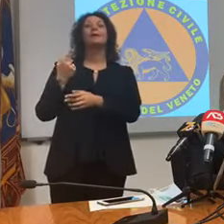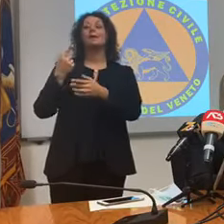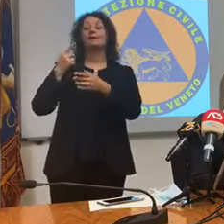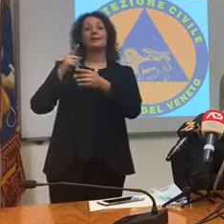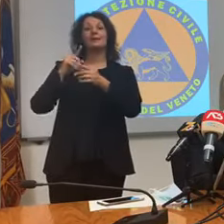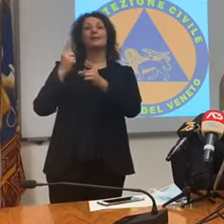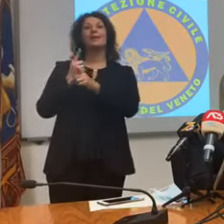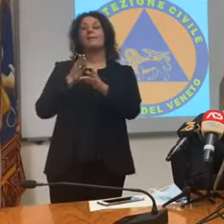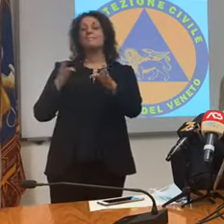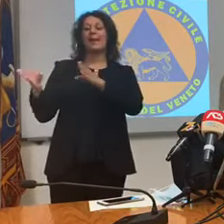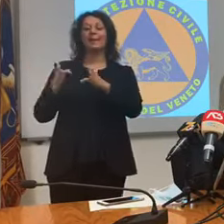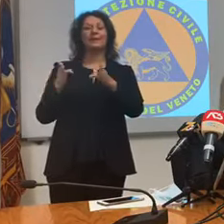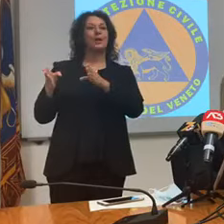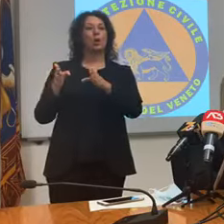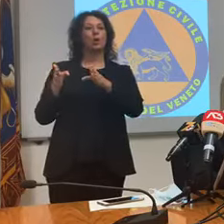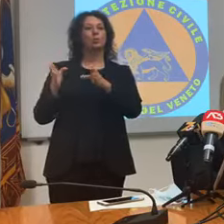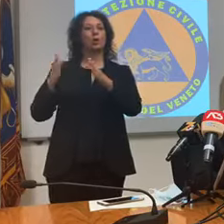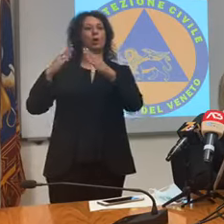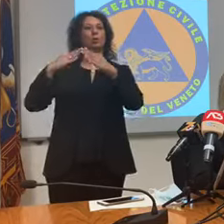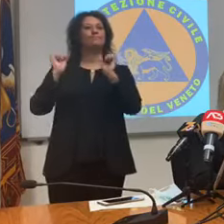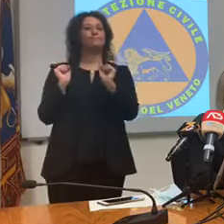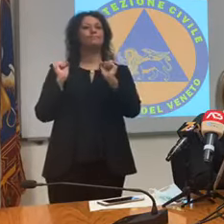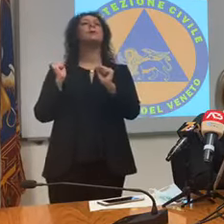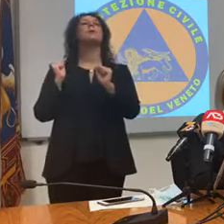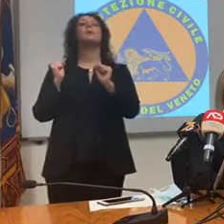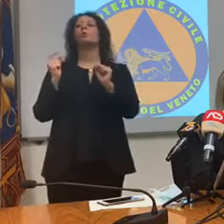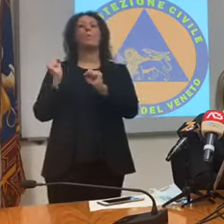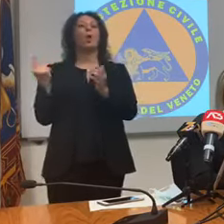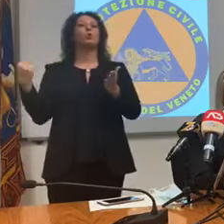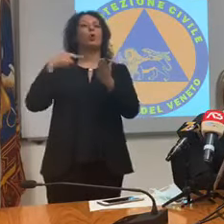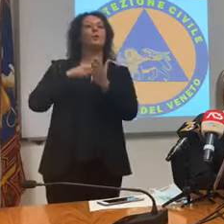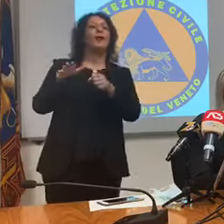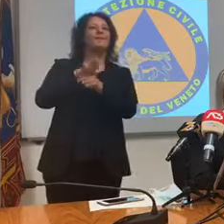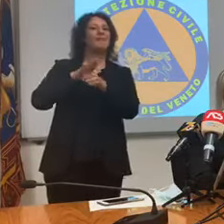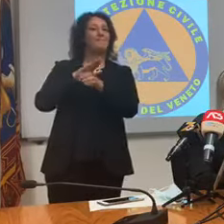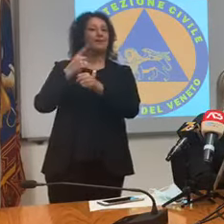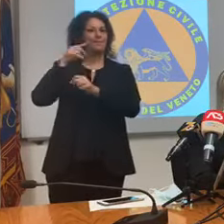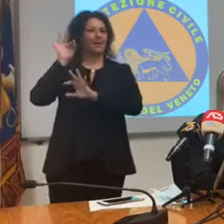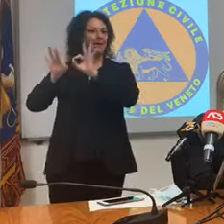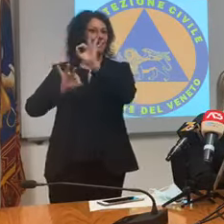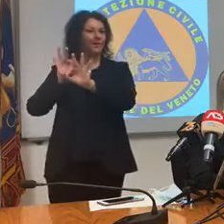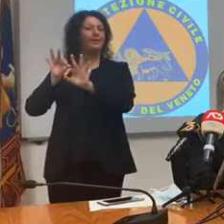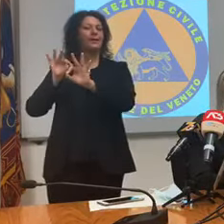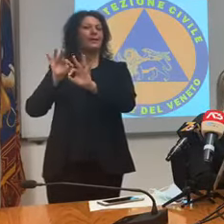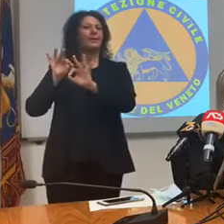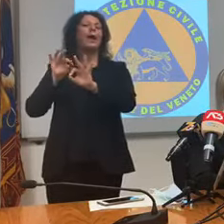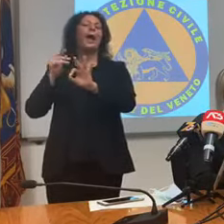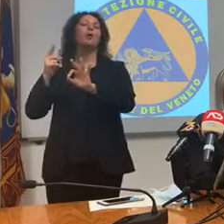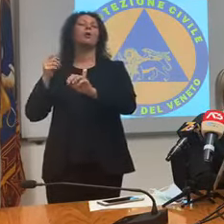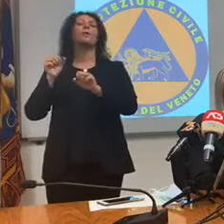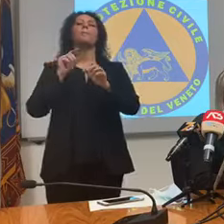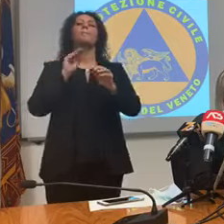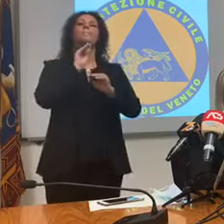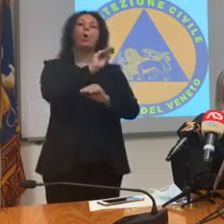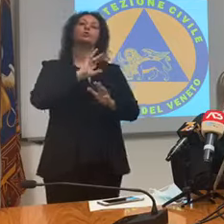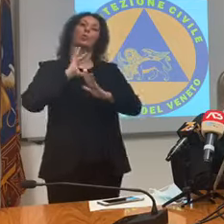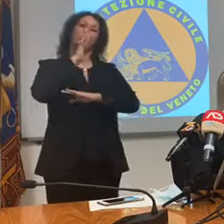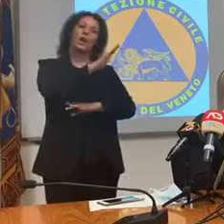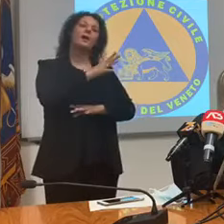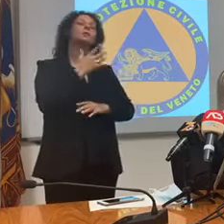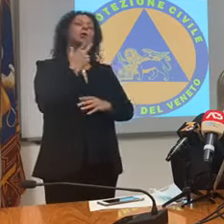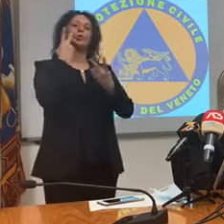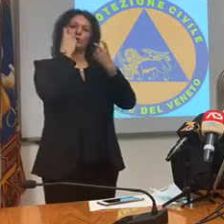fare il periodo di quarantena e non potevano quindi rientrare nel domicilio della persona assistita. Quindi ogni azienda, insomma, diciamo, ha cercato